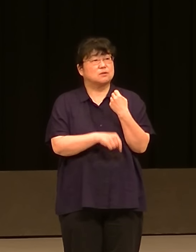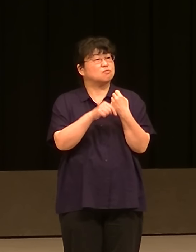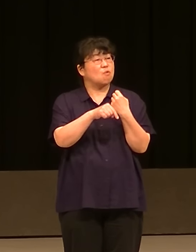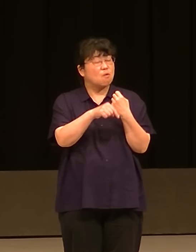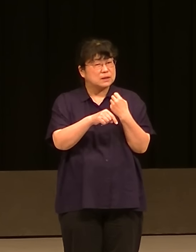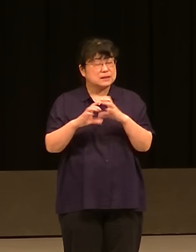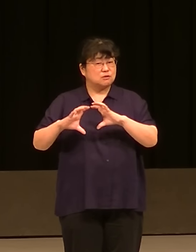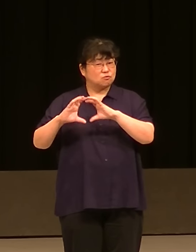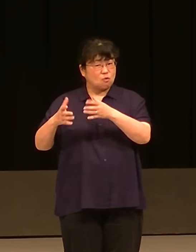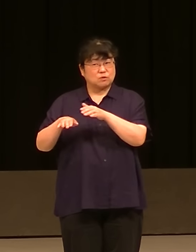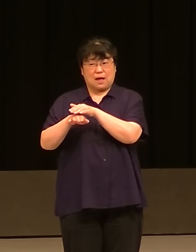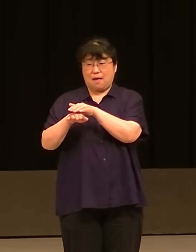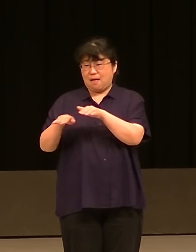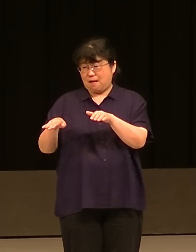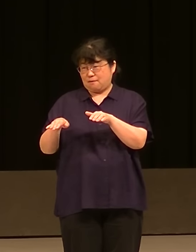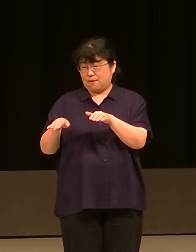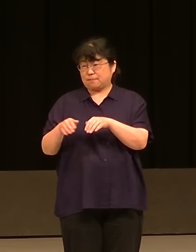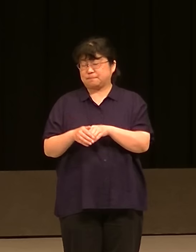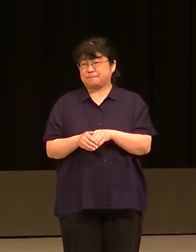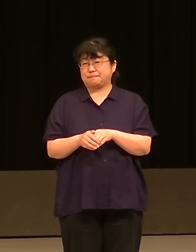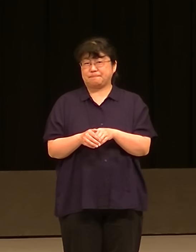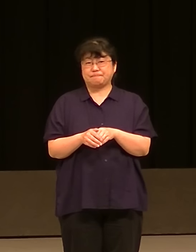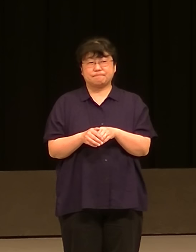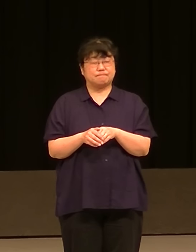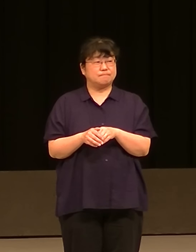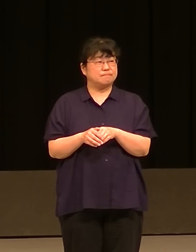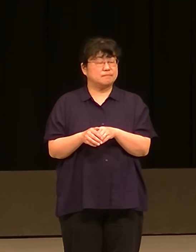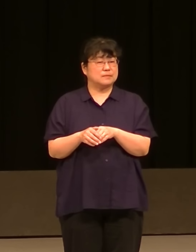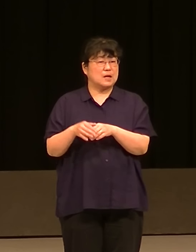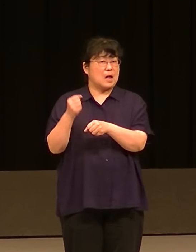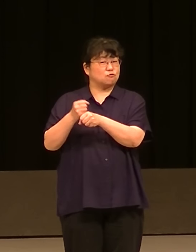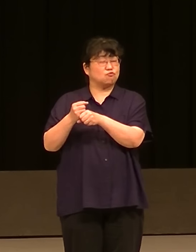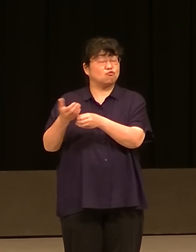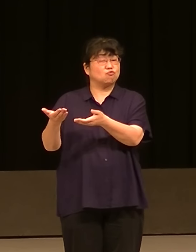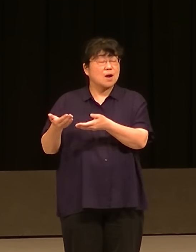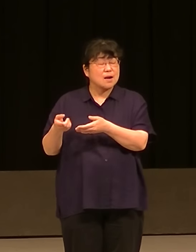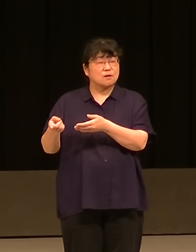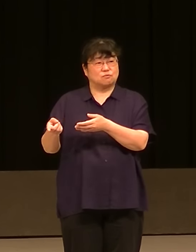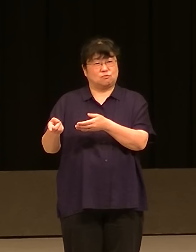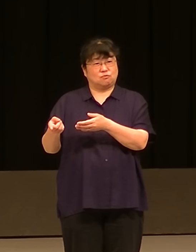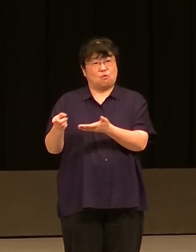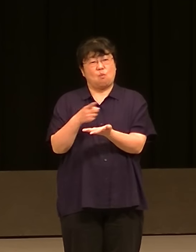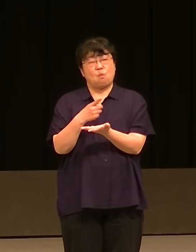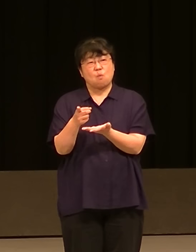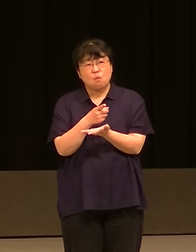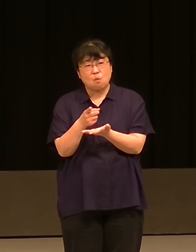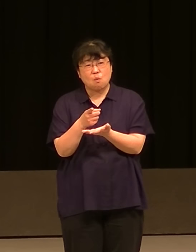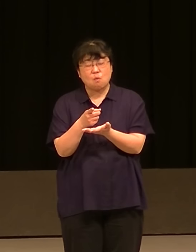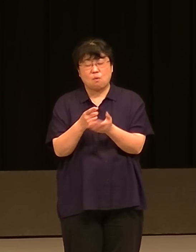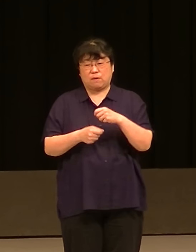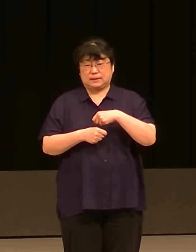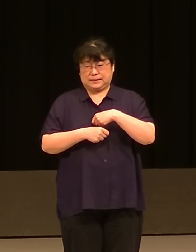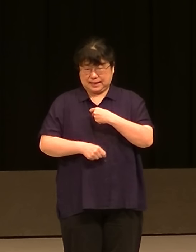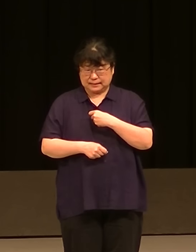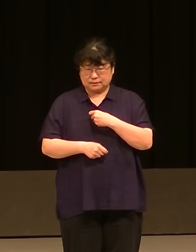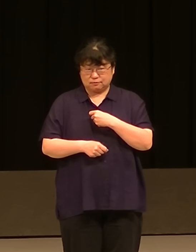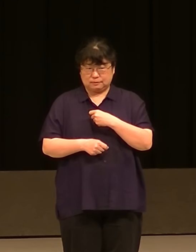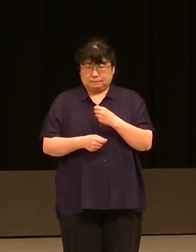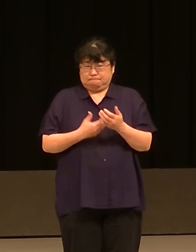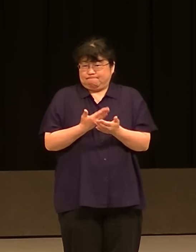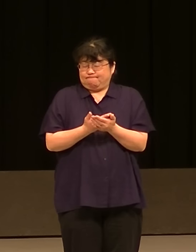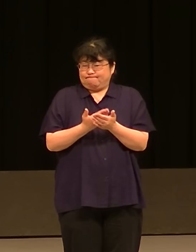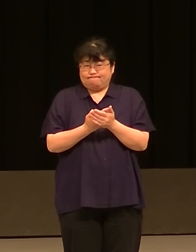国際平和、が、形成されると、そういう方向性を誠実に、希求す